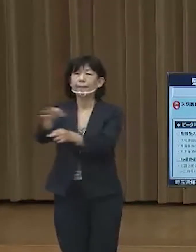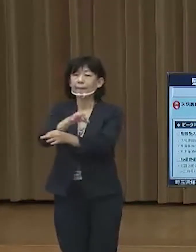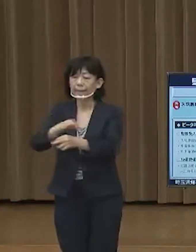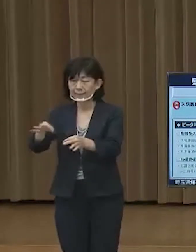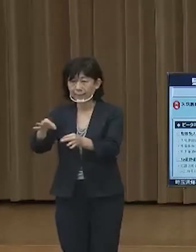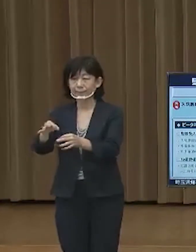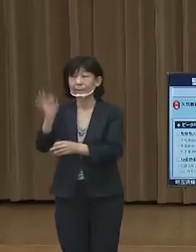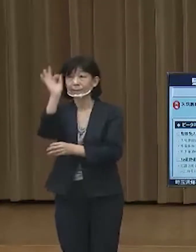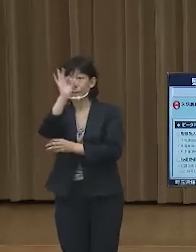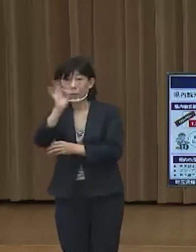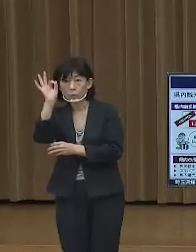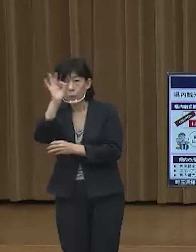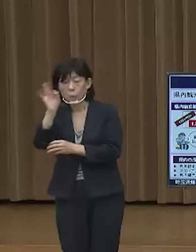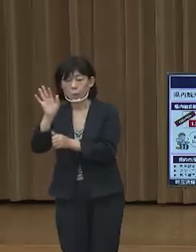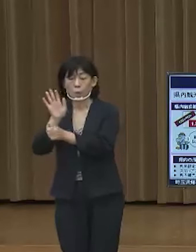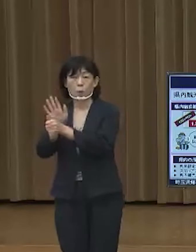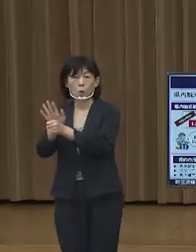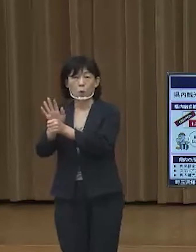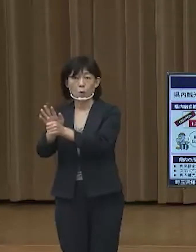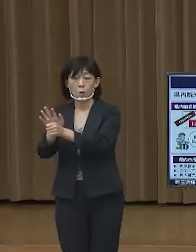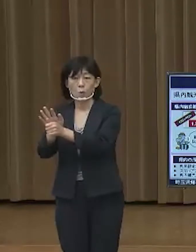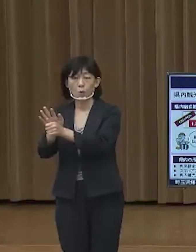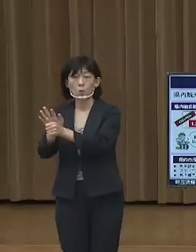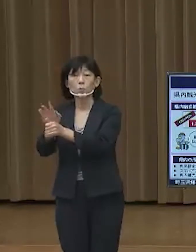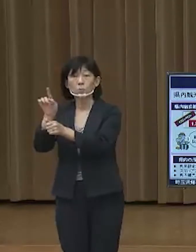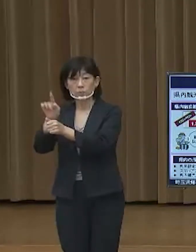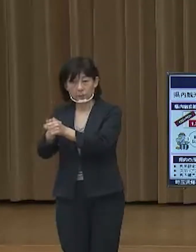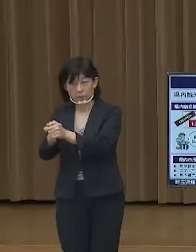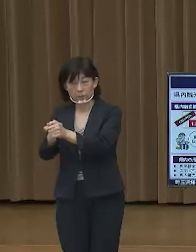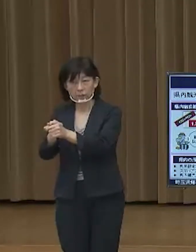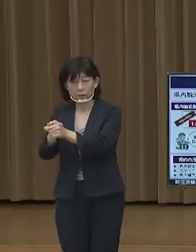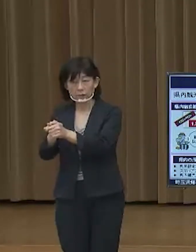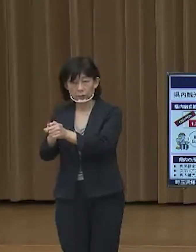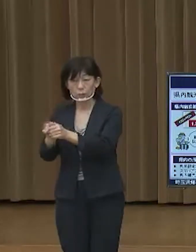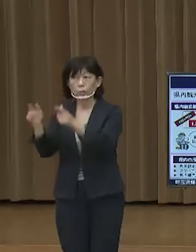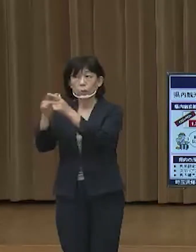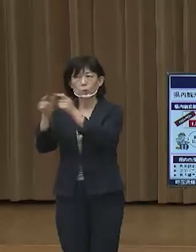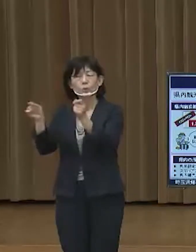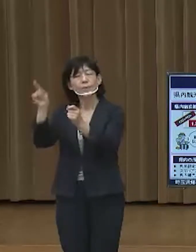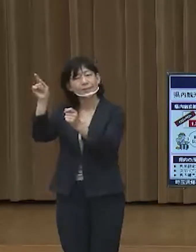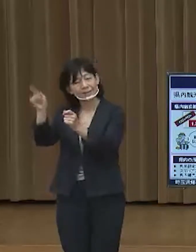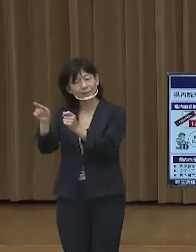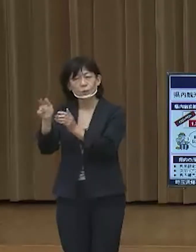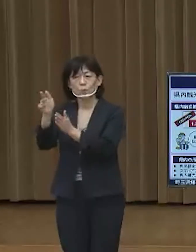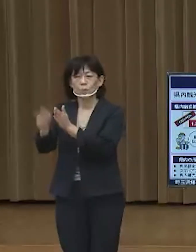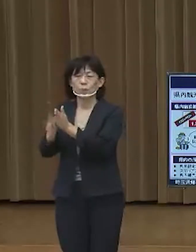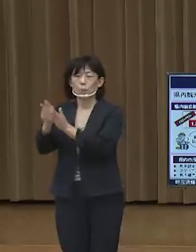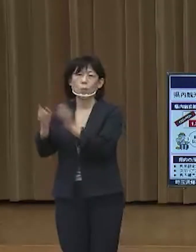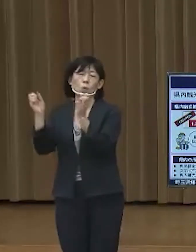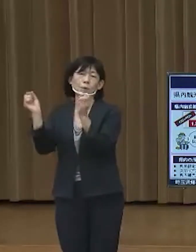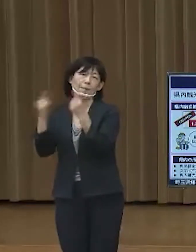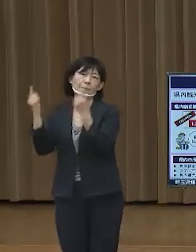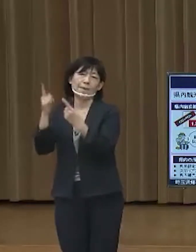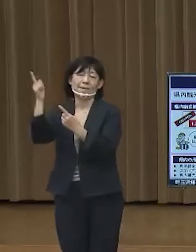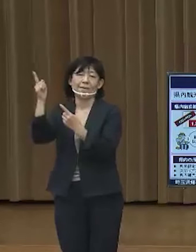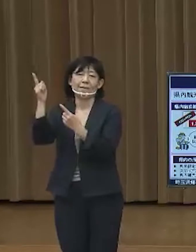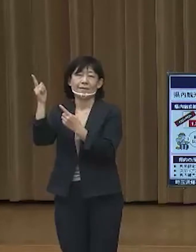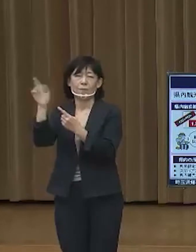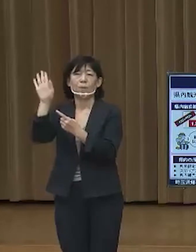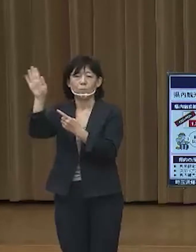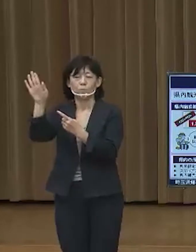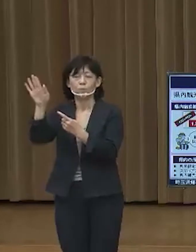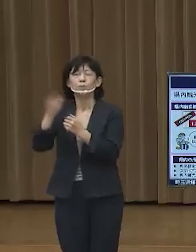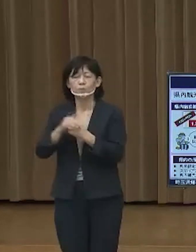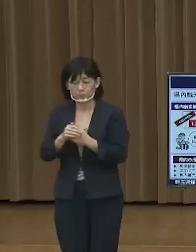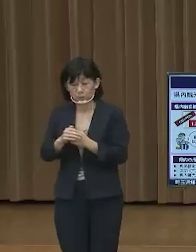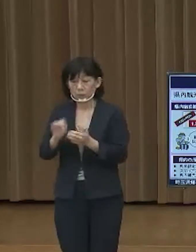しくは観光、これを振興するための GoTo トラベル、これもいろんな議論はありましたけれども、県内で県民の方にお楽し